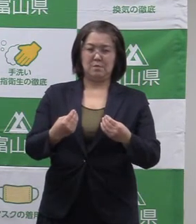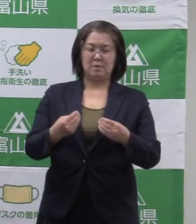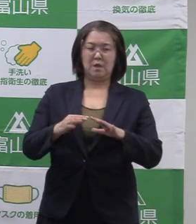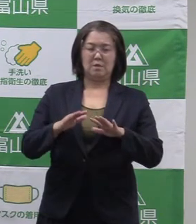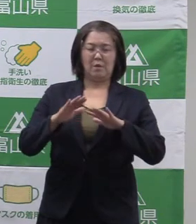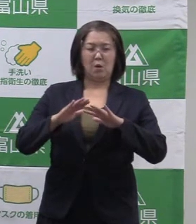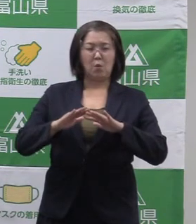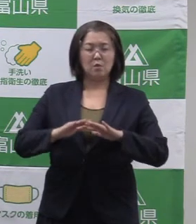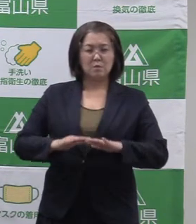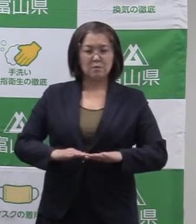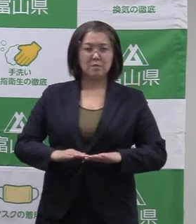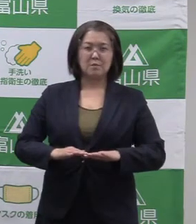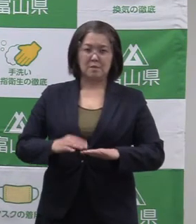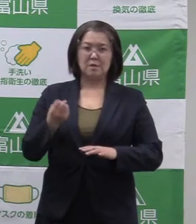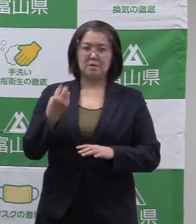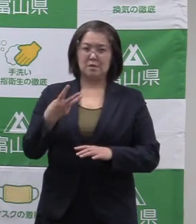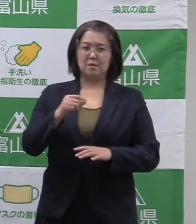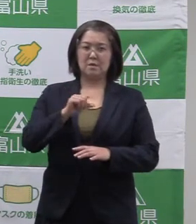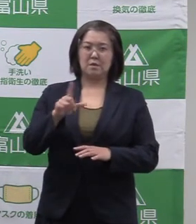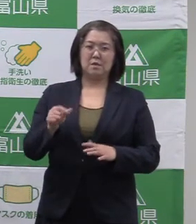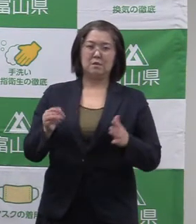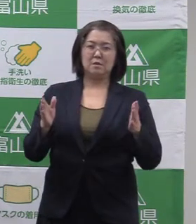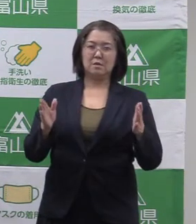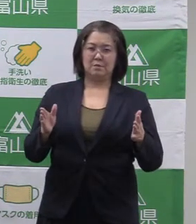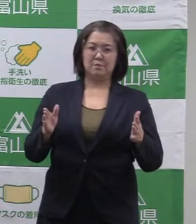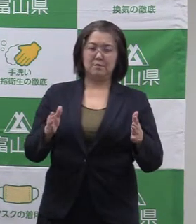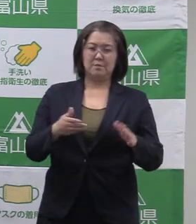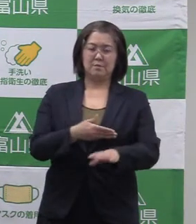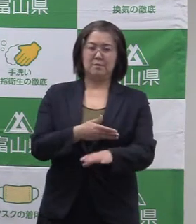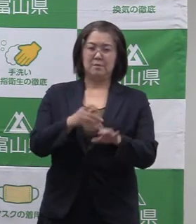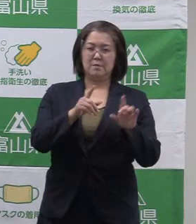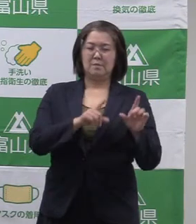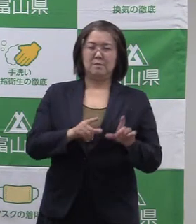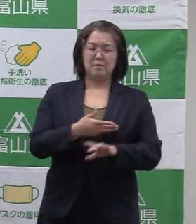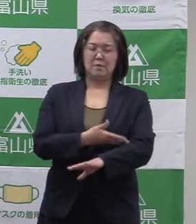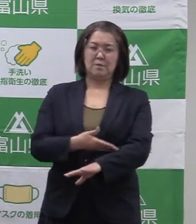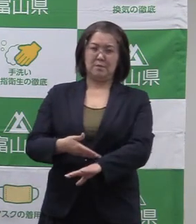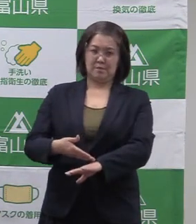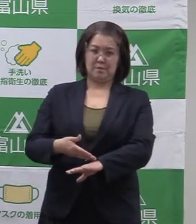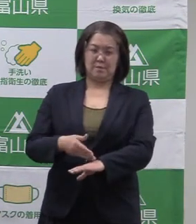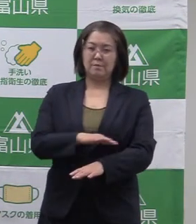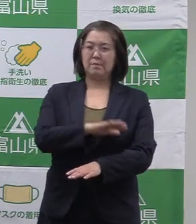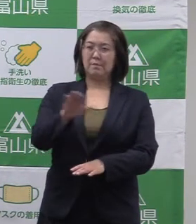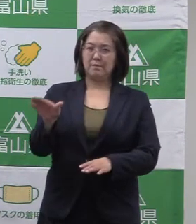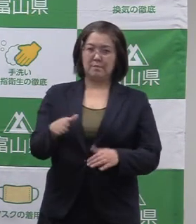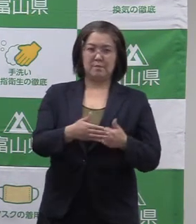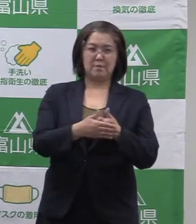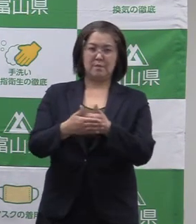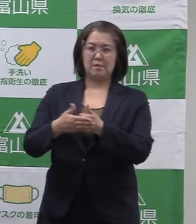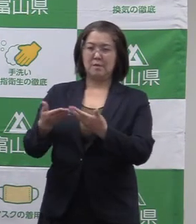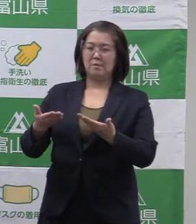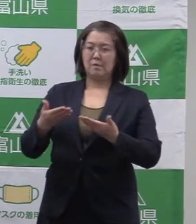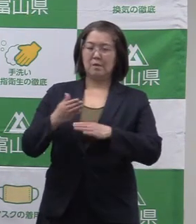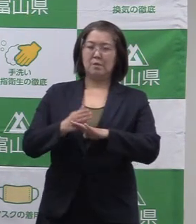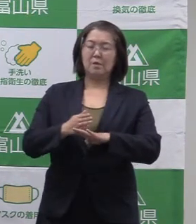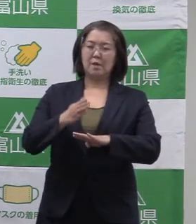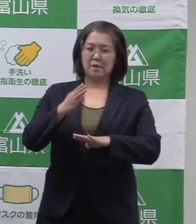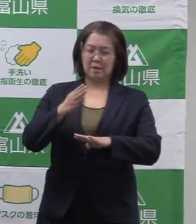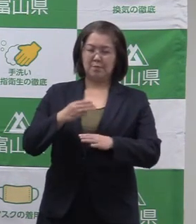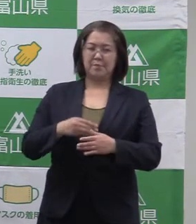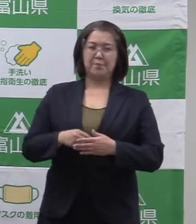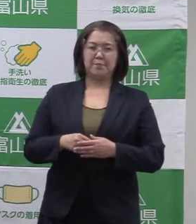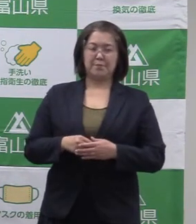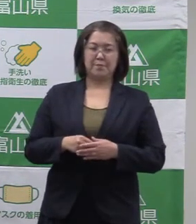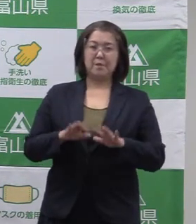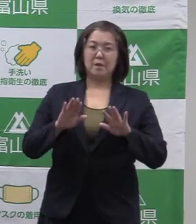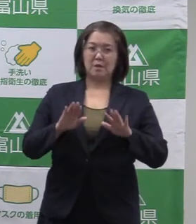た状況を3ヶ月我々は、享受することができました。本当に皆さんのご協力のおかげです。この間に